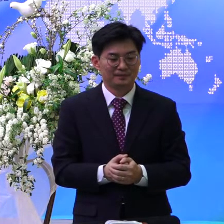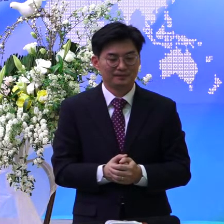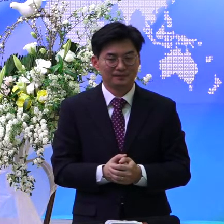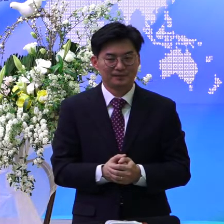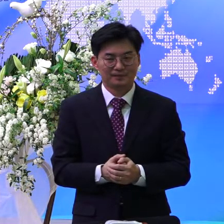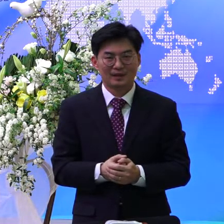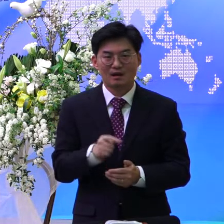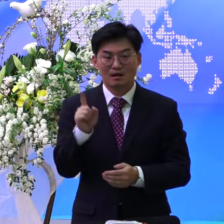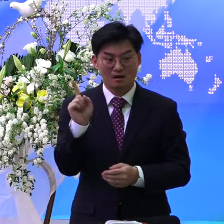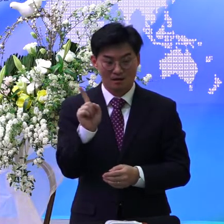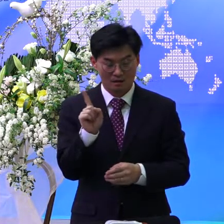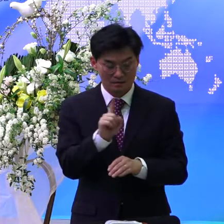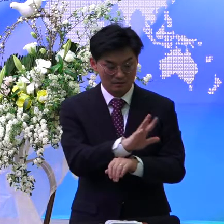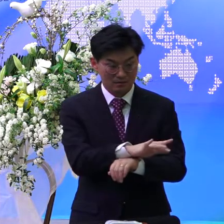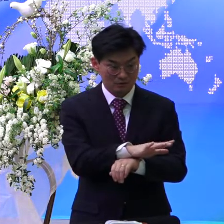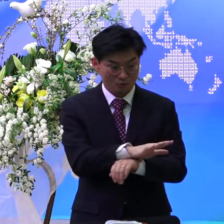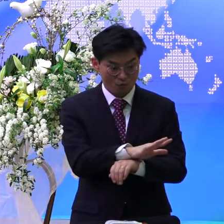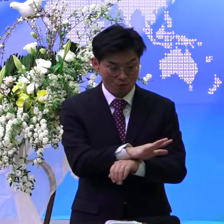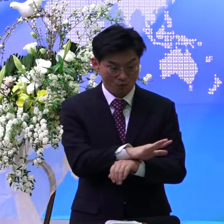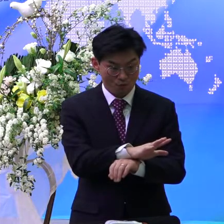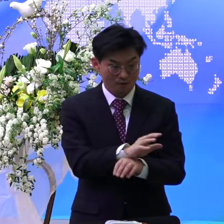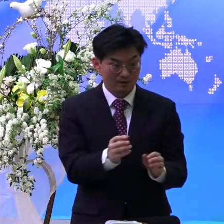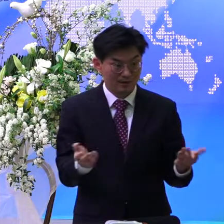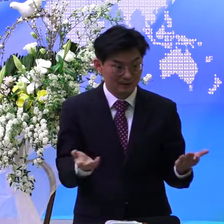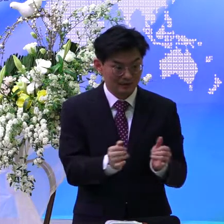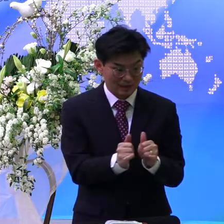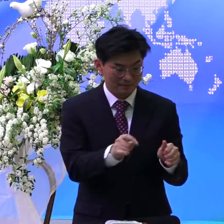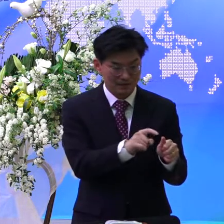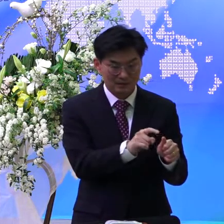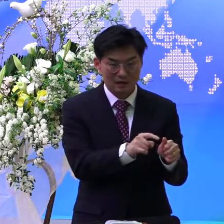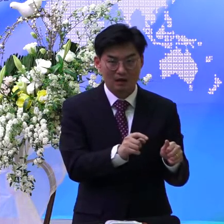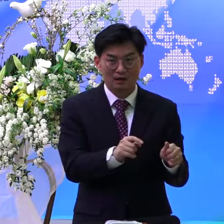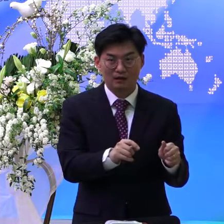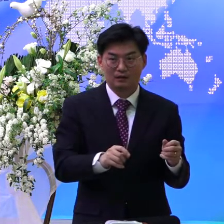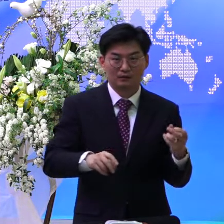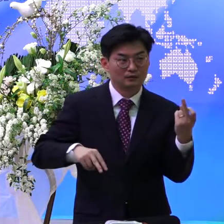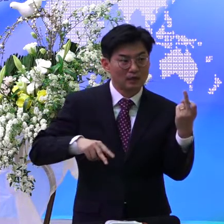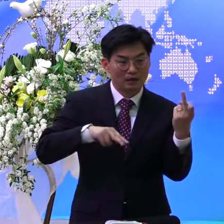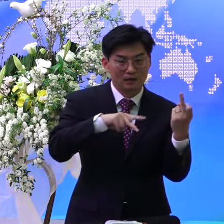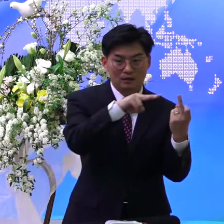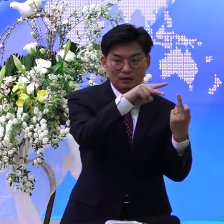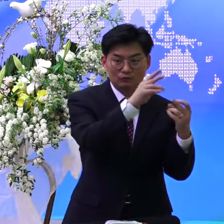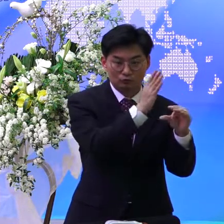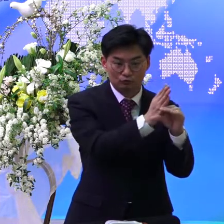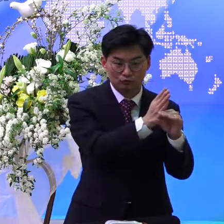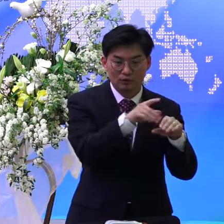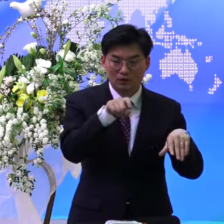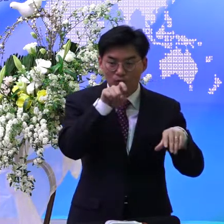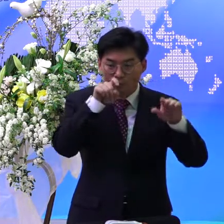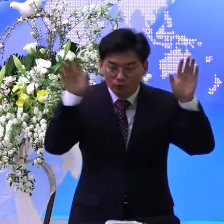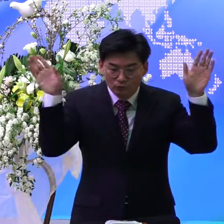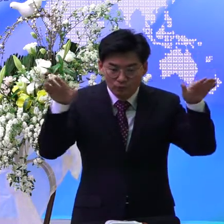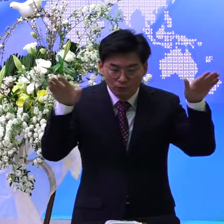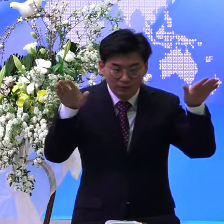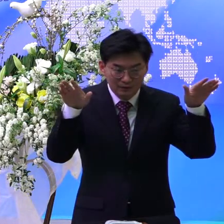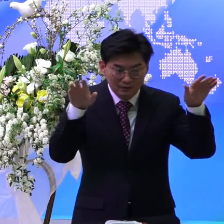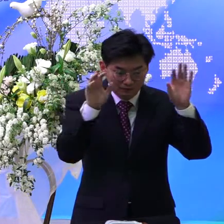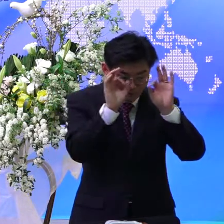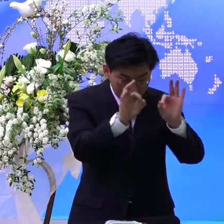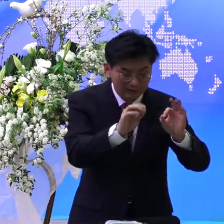어느 시골 농부가 산에 올라갔습니다. 높은 산에 올라갔는데 산에 올라가서 독수리 둥지를 발견하게